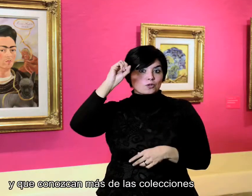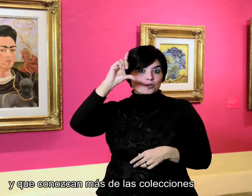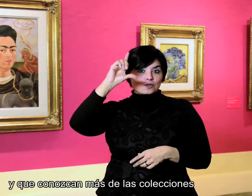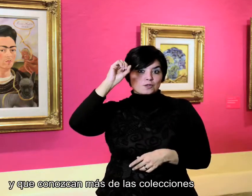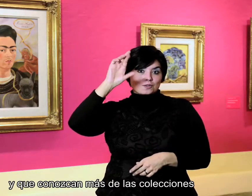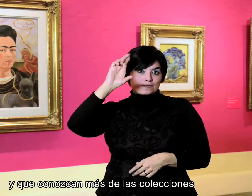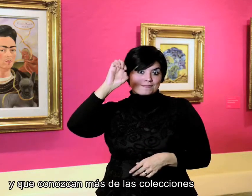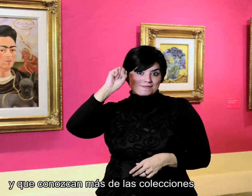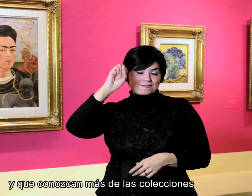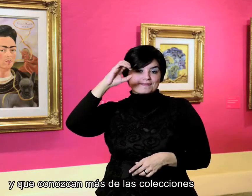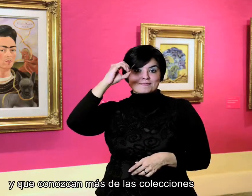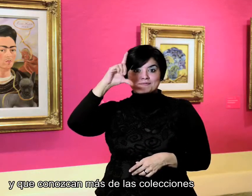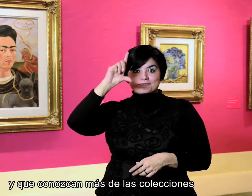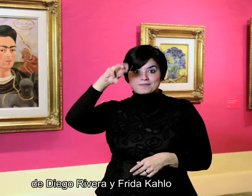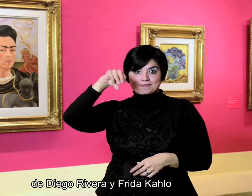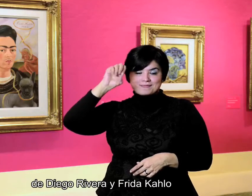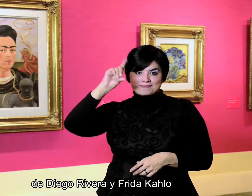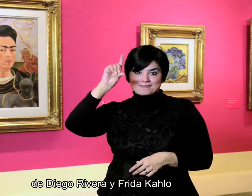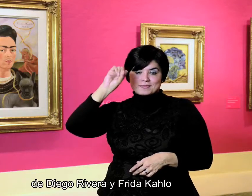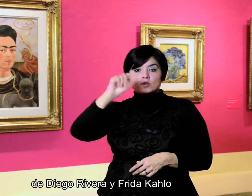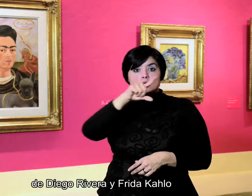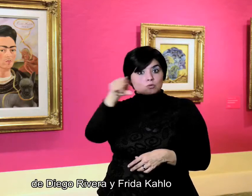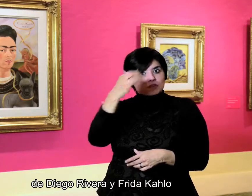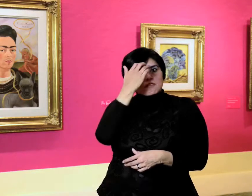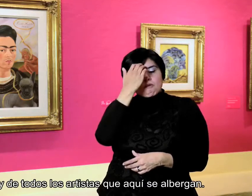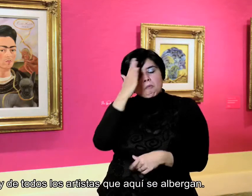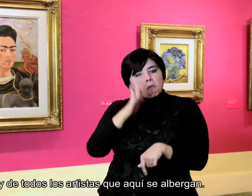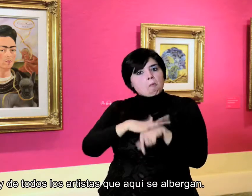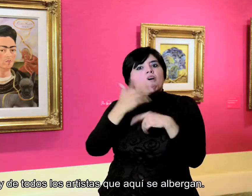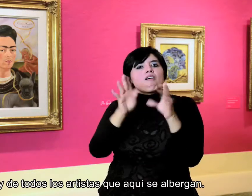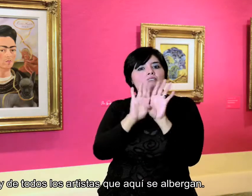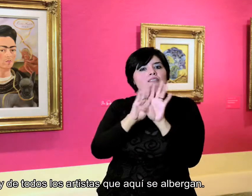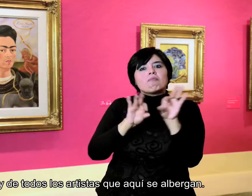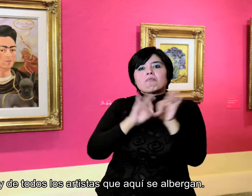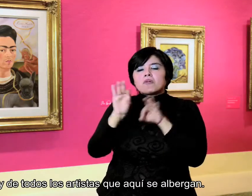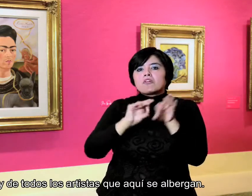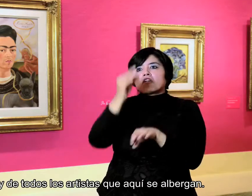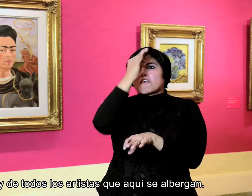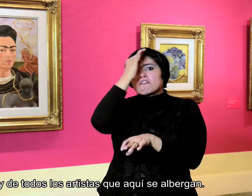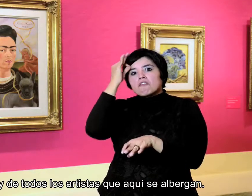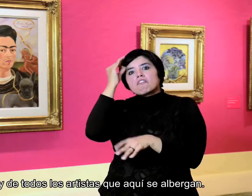conozcan más de las colecciones de Diego Rivera y Frida Kahlo y de todos los artistas que aquí se albergan.